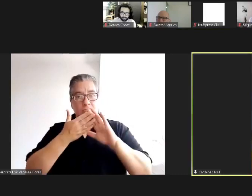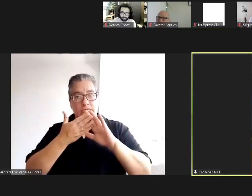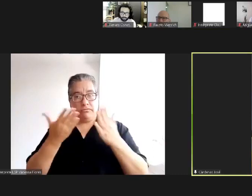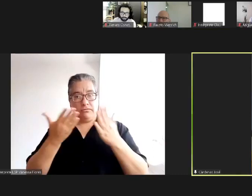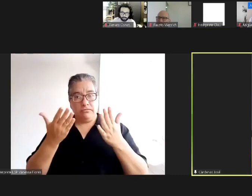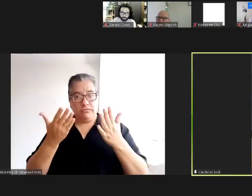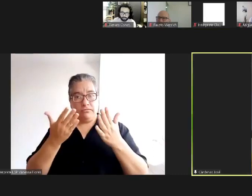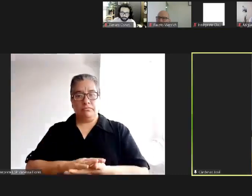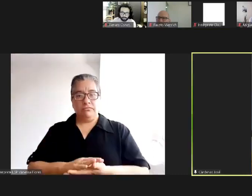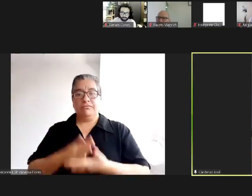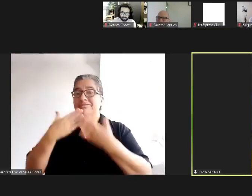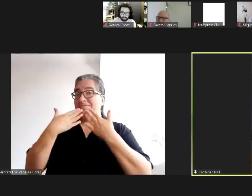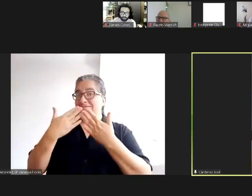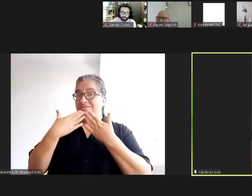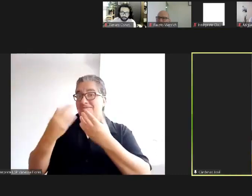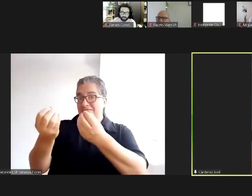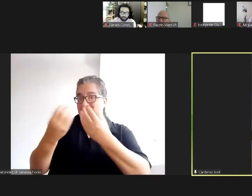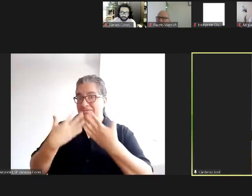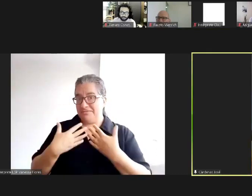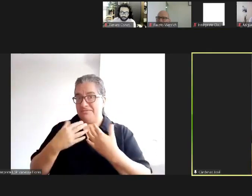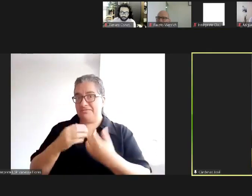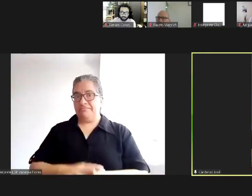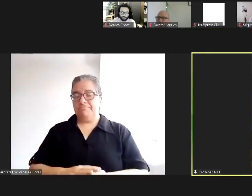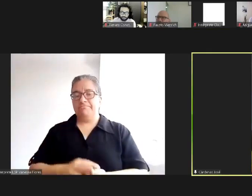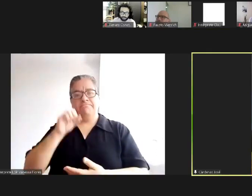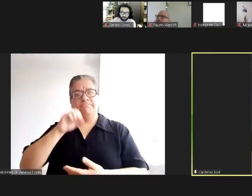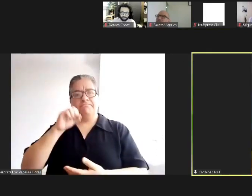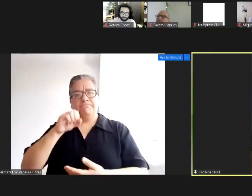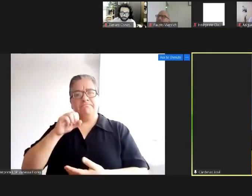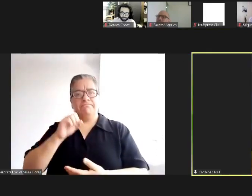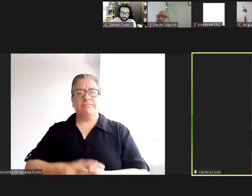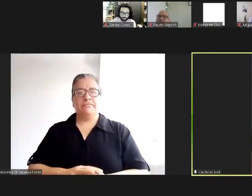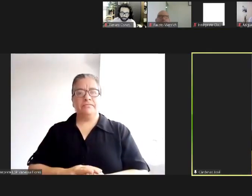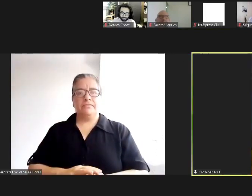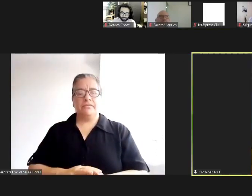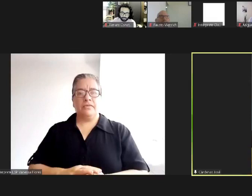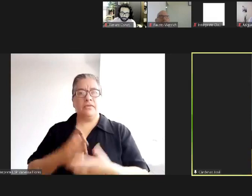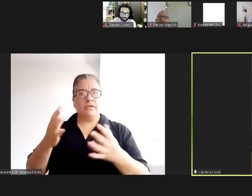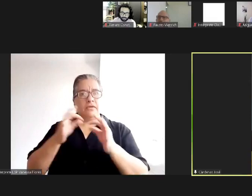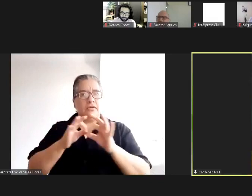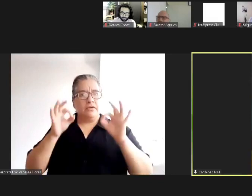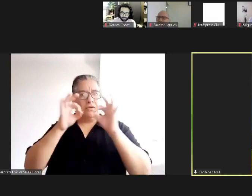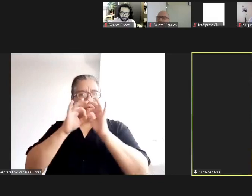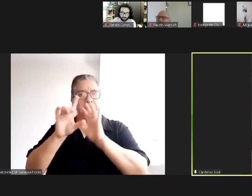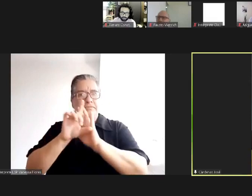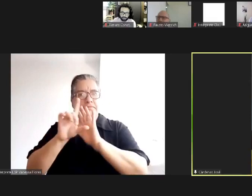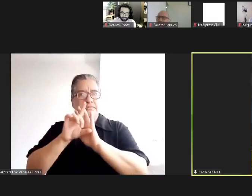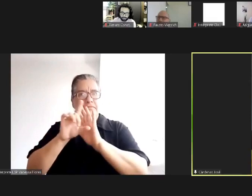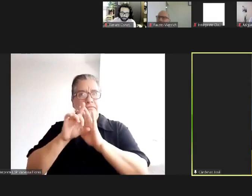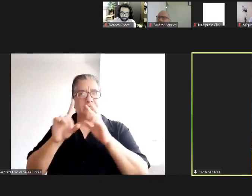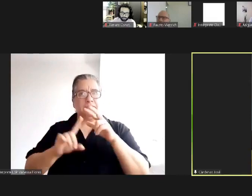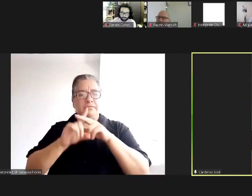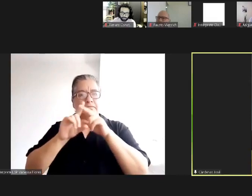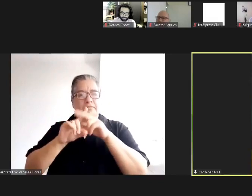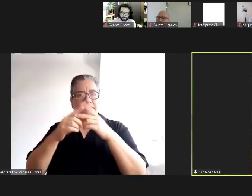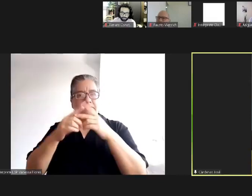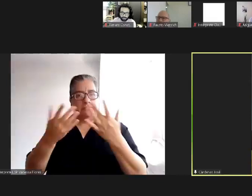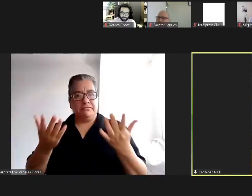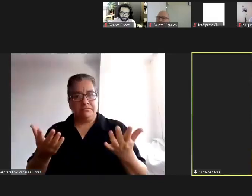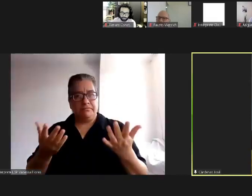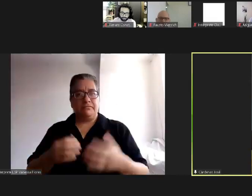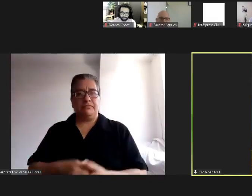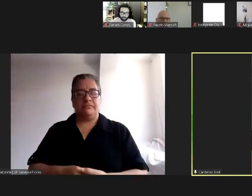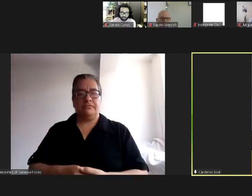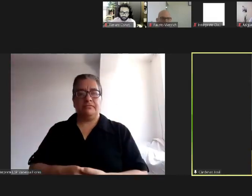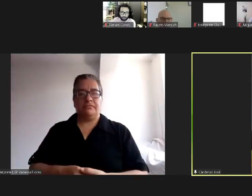pero gracias por anotarlo, porque sin duda es una de las variantes legales que empiezan a surgir, que empiezan a ser